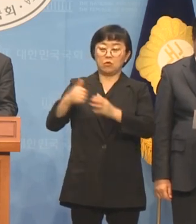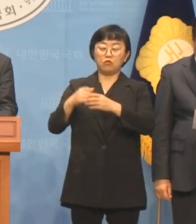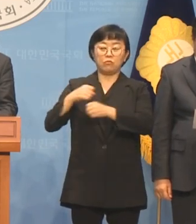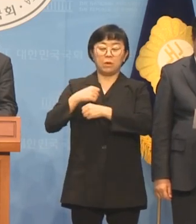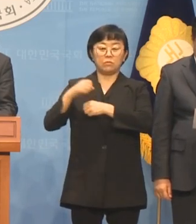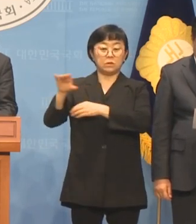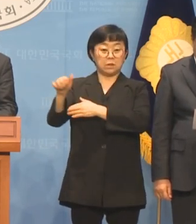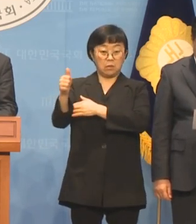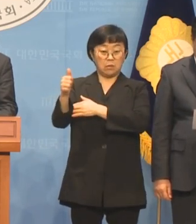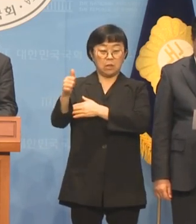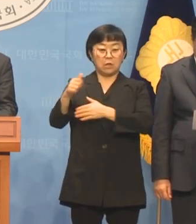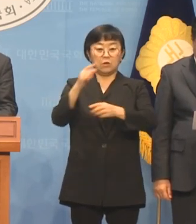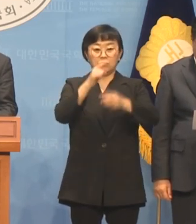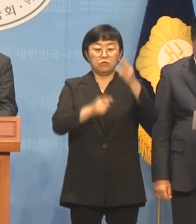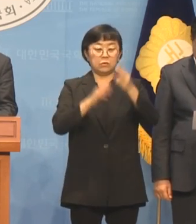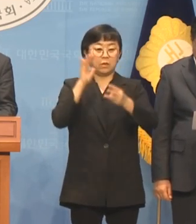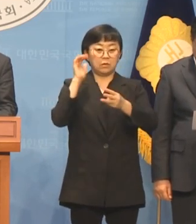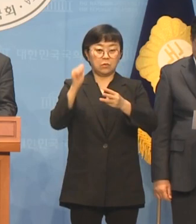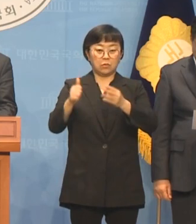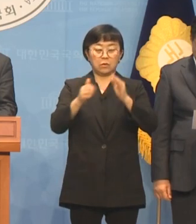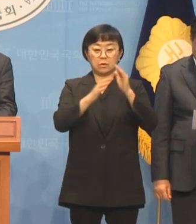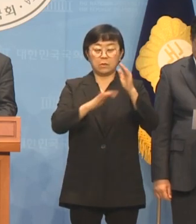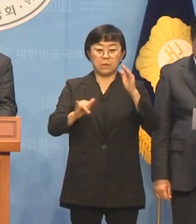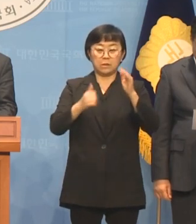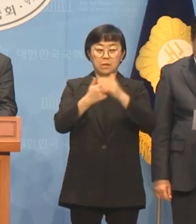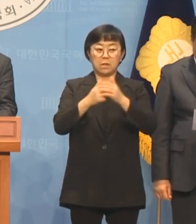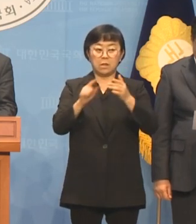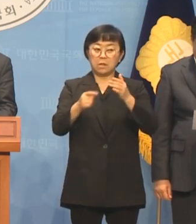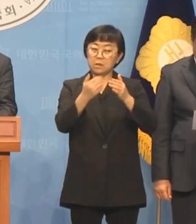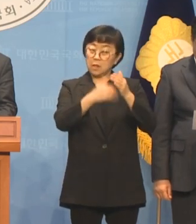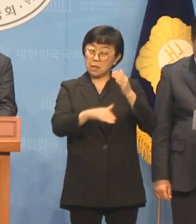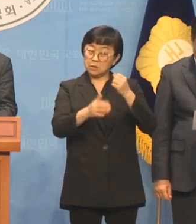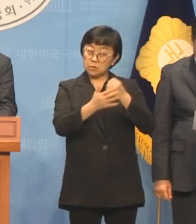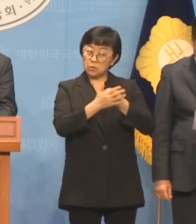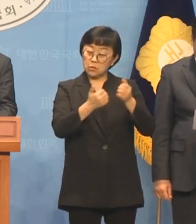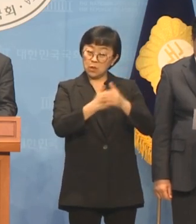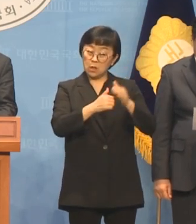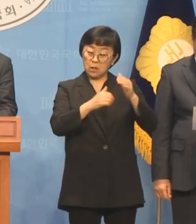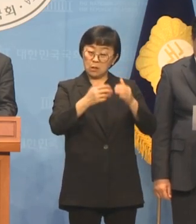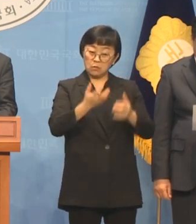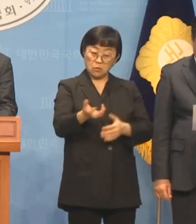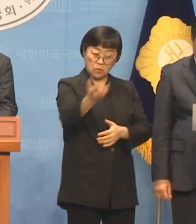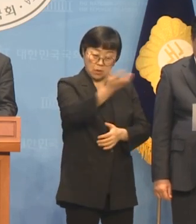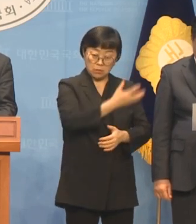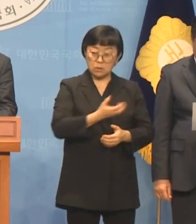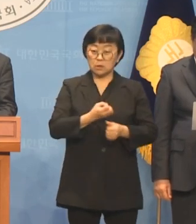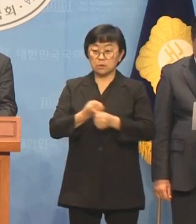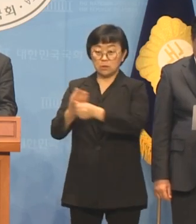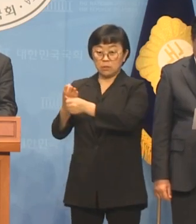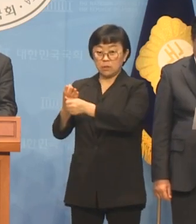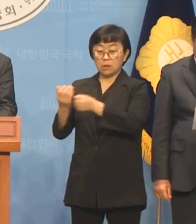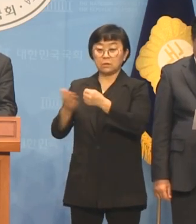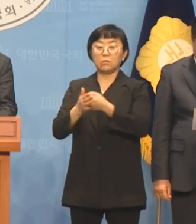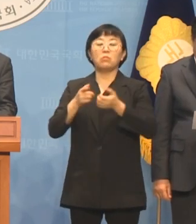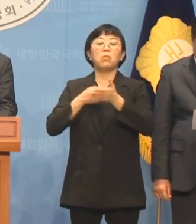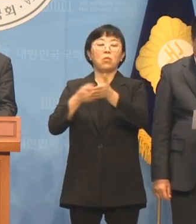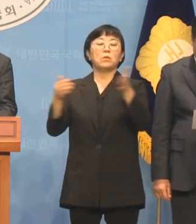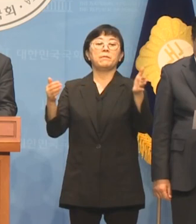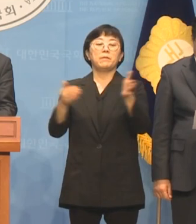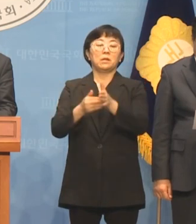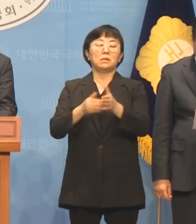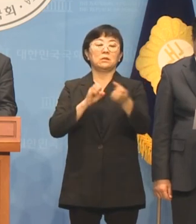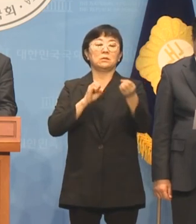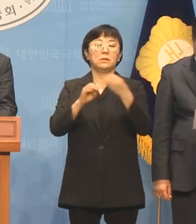장관이 윤 대통령에게 유족의 동향을 전달했다는 취지로 볼 수 있는 부인께도 보고 드렸다고